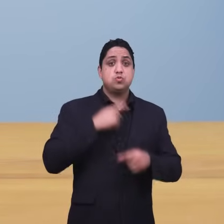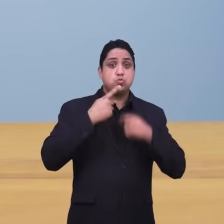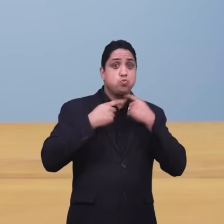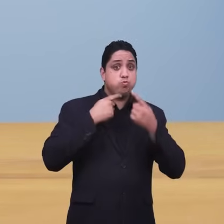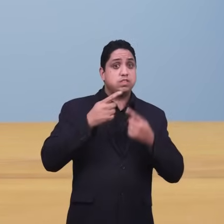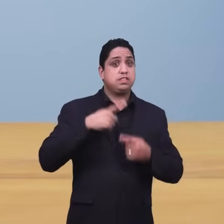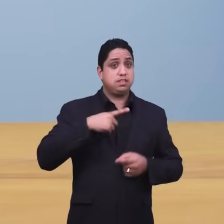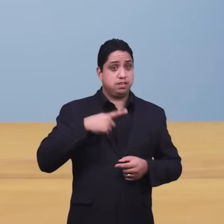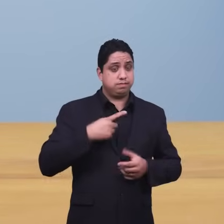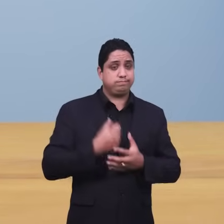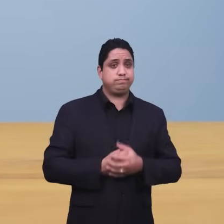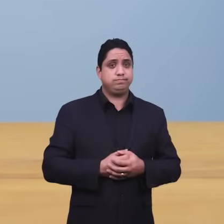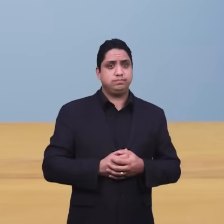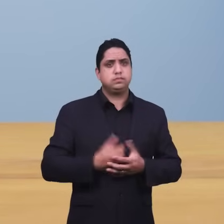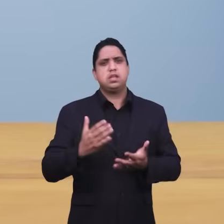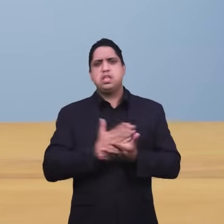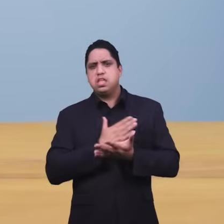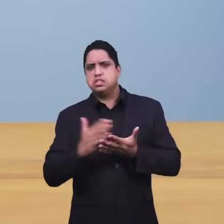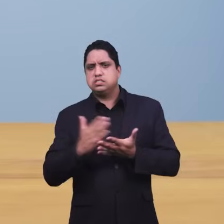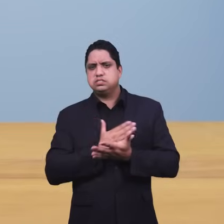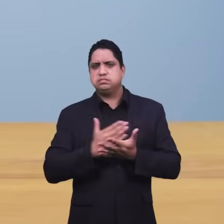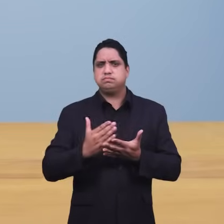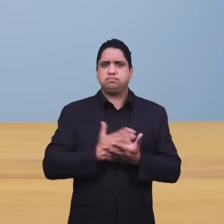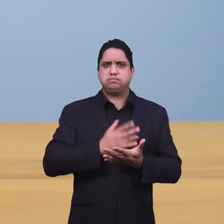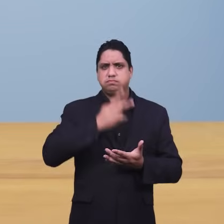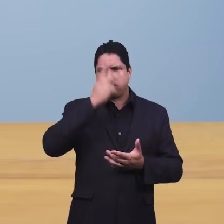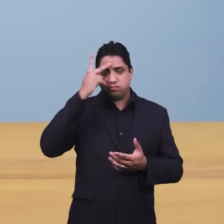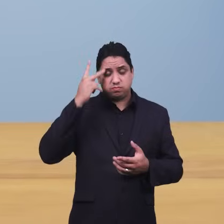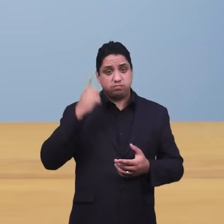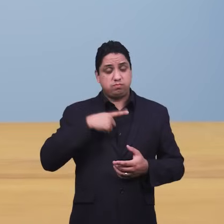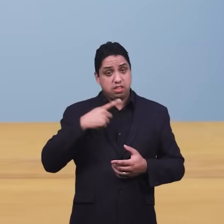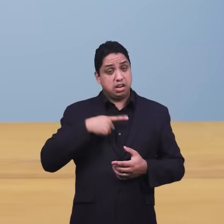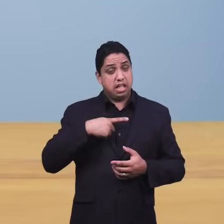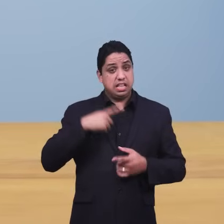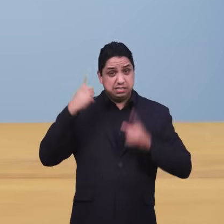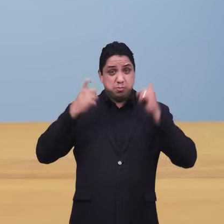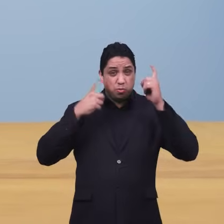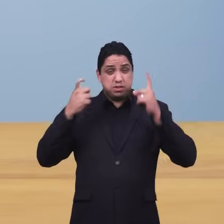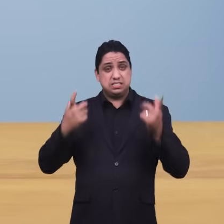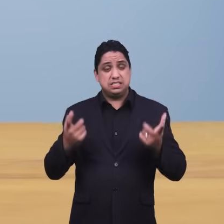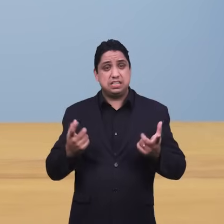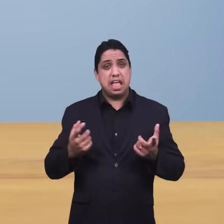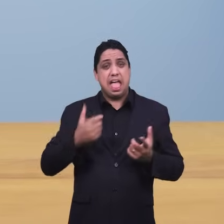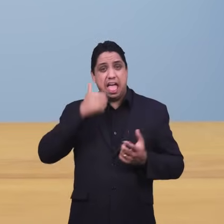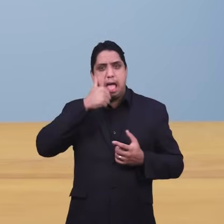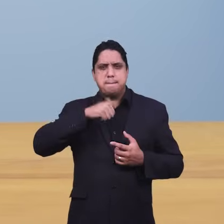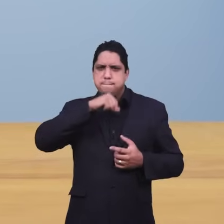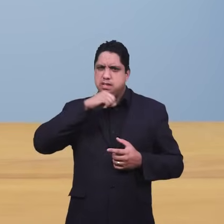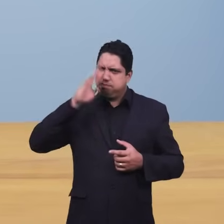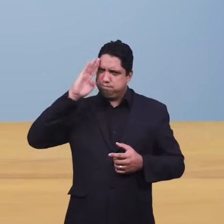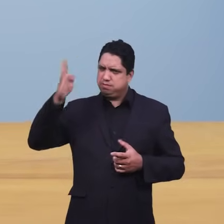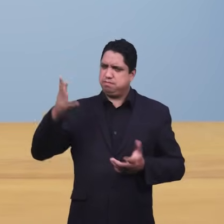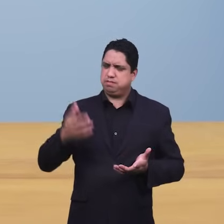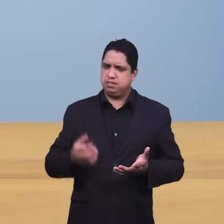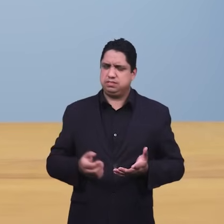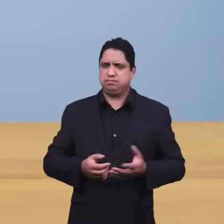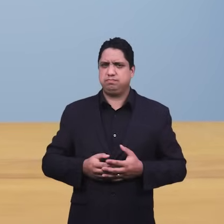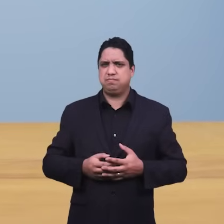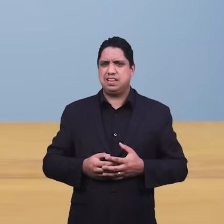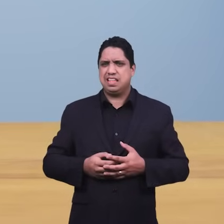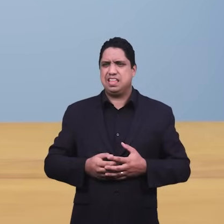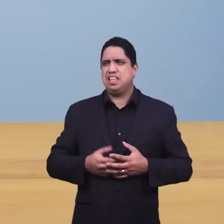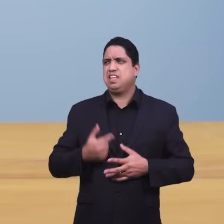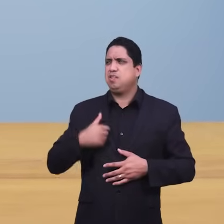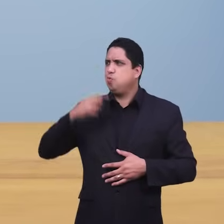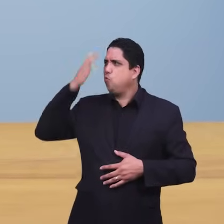surgir. E muitas vezes as pessoas têm essas preocupações, a mãe principalmente. Foi algo que eu fiz